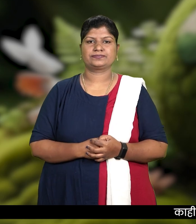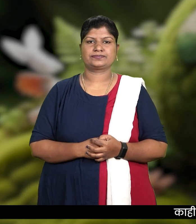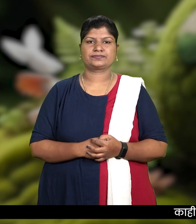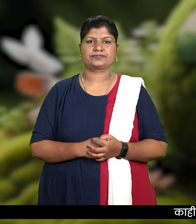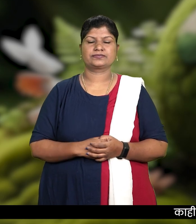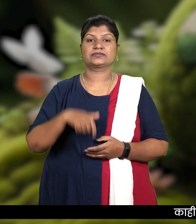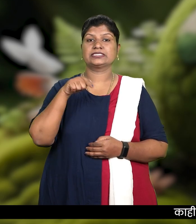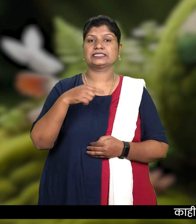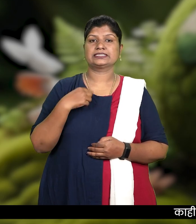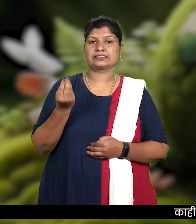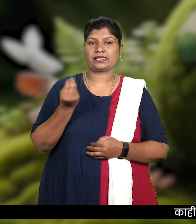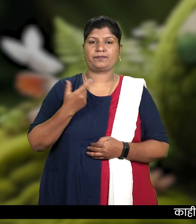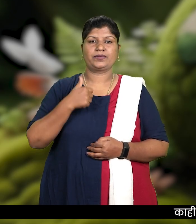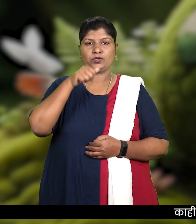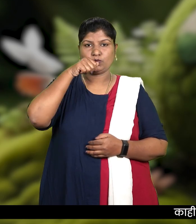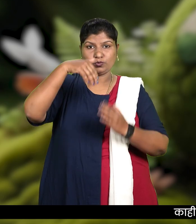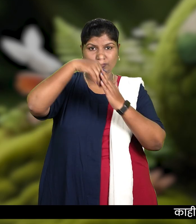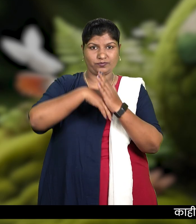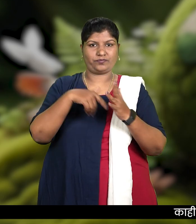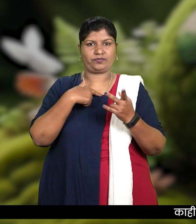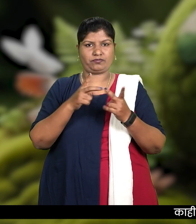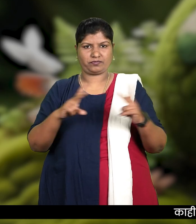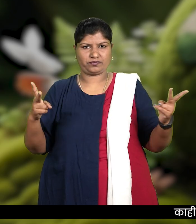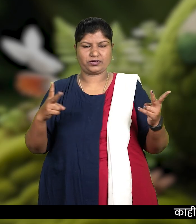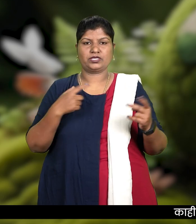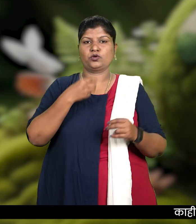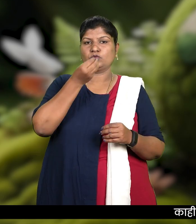काही जलीय अन्न साखळीमध्ये ते उलटे असू शकते.